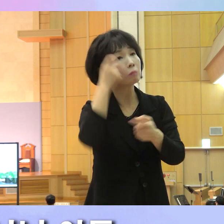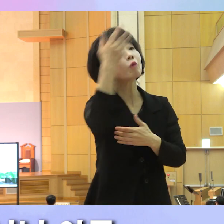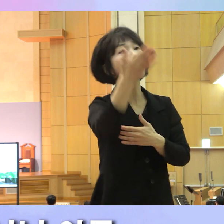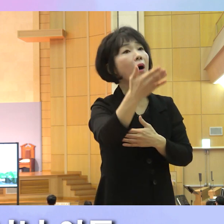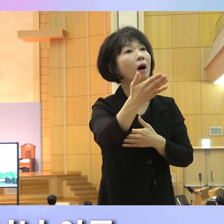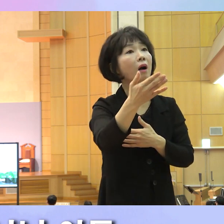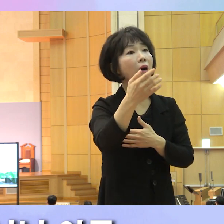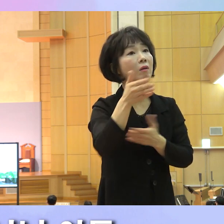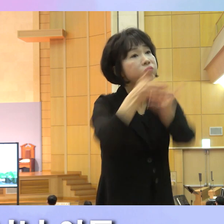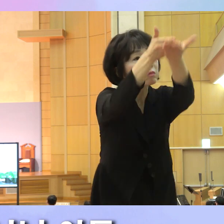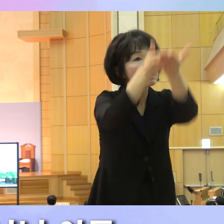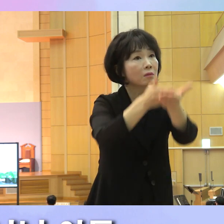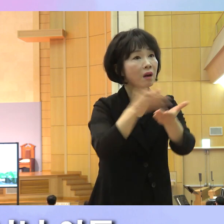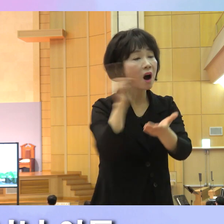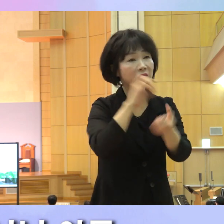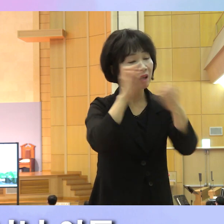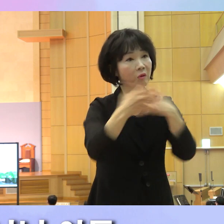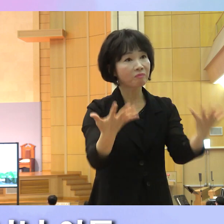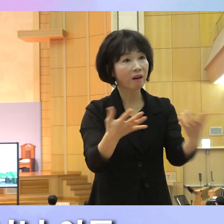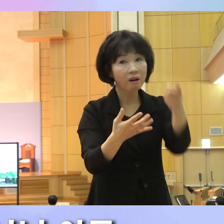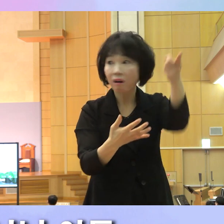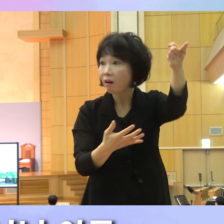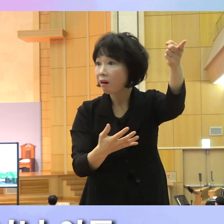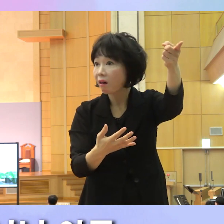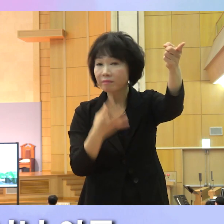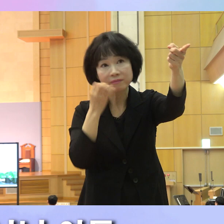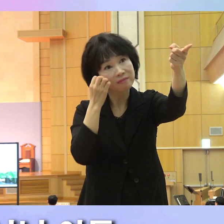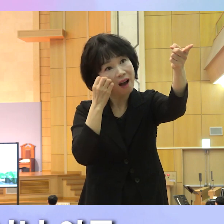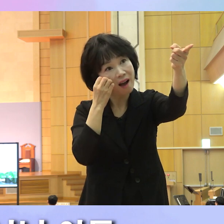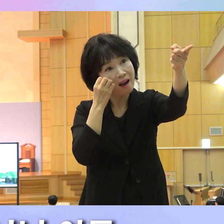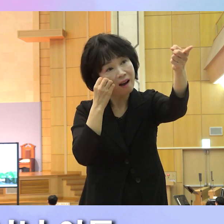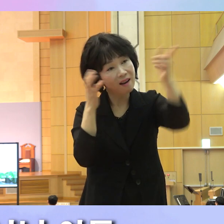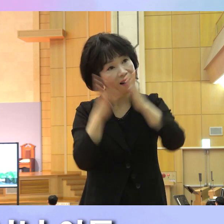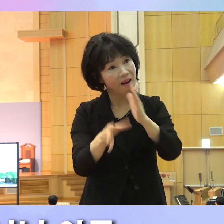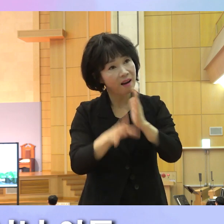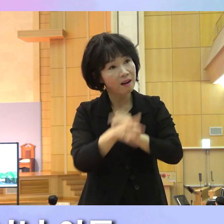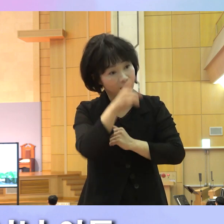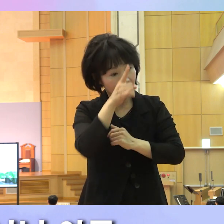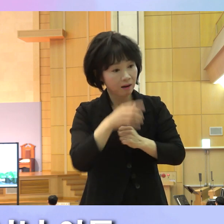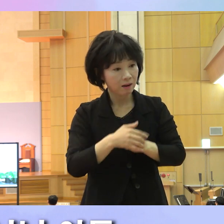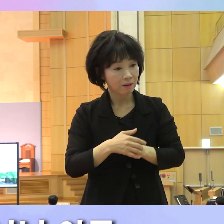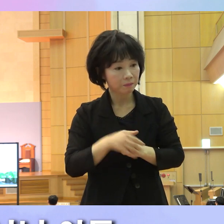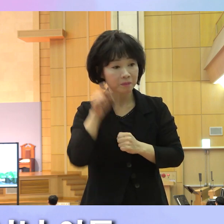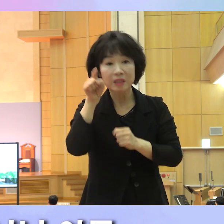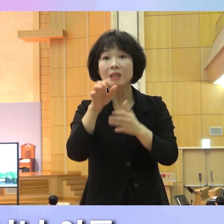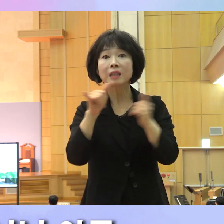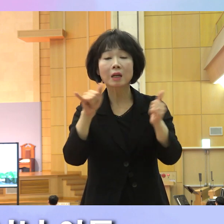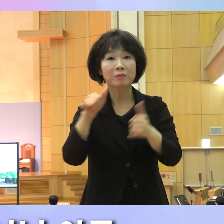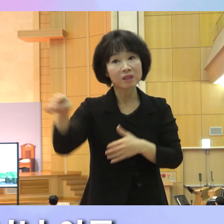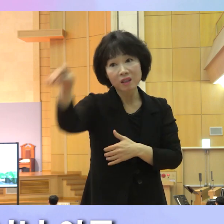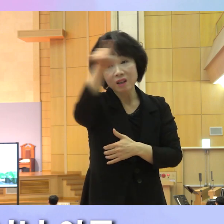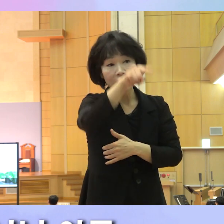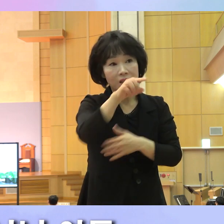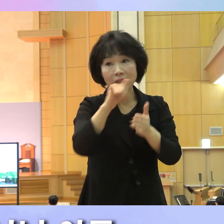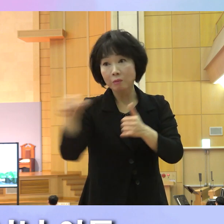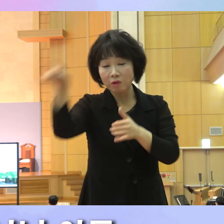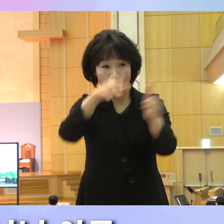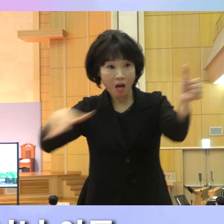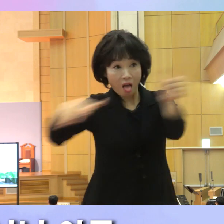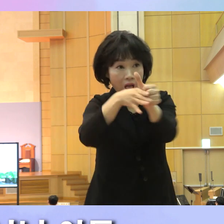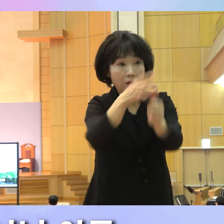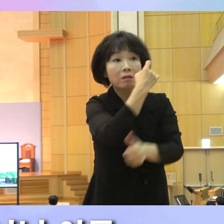너는 아무 대답을 안 하느냐? 이 사람들의 너를 치는 증거가